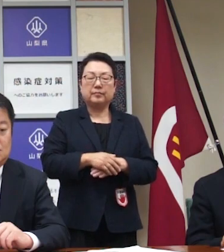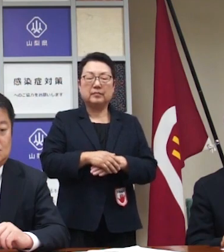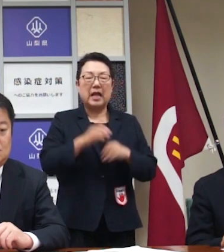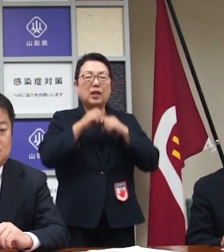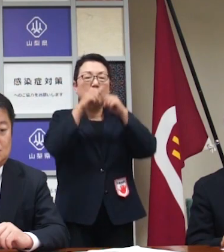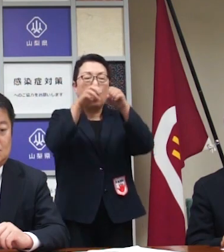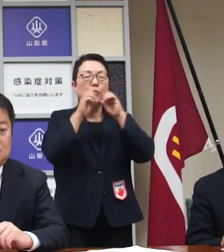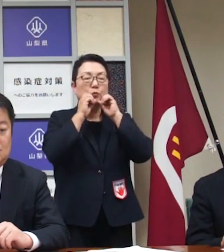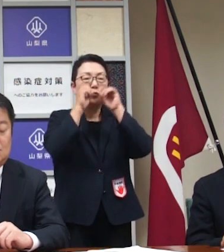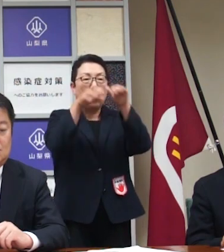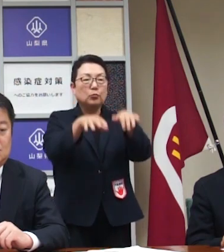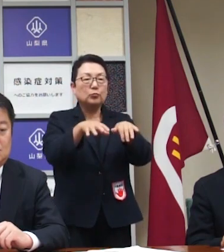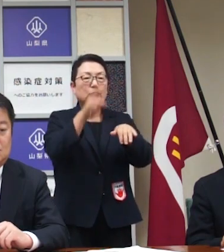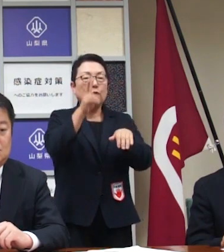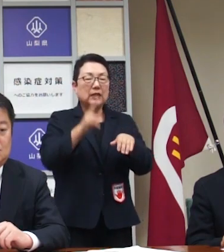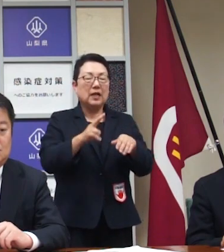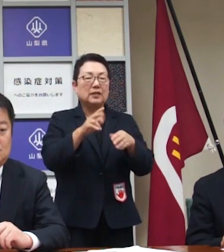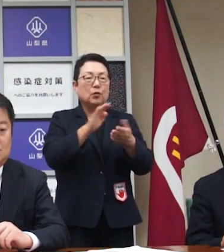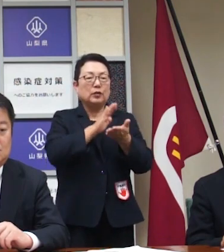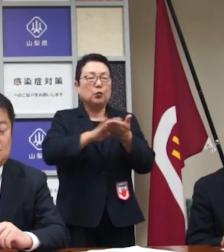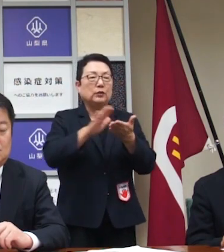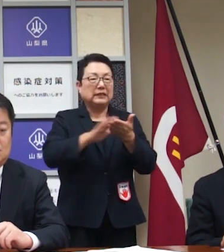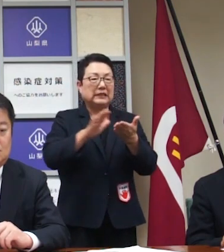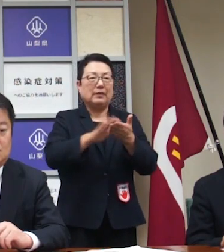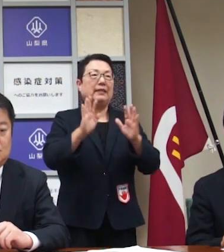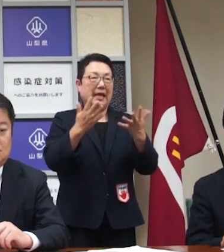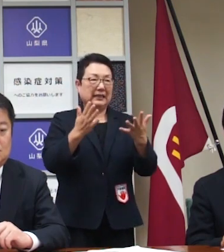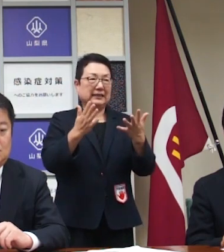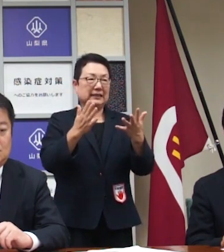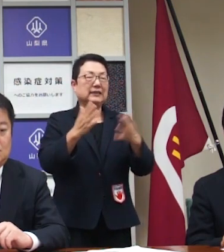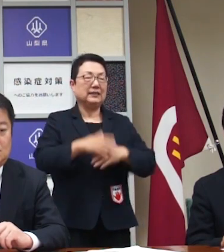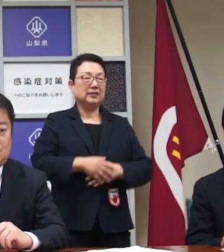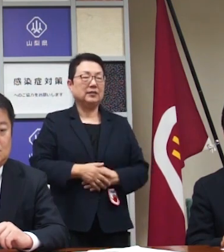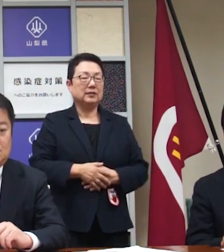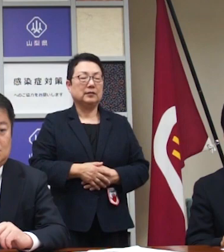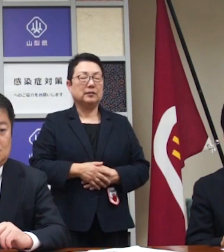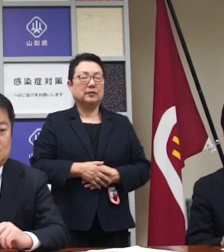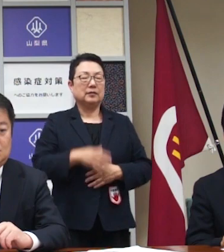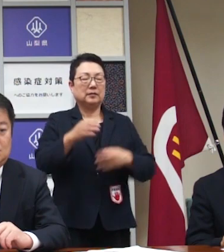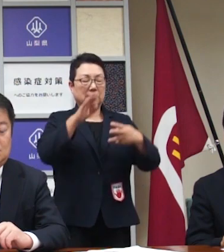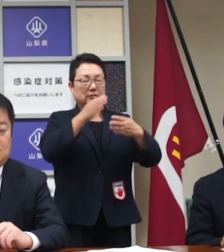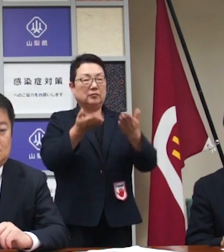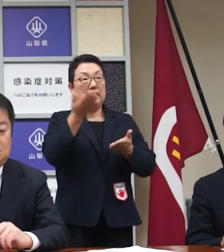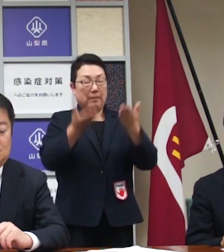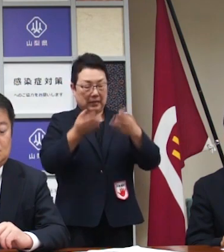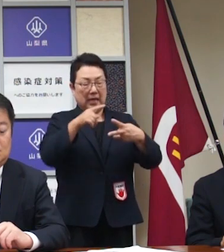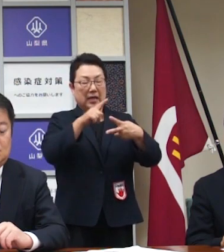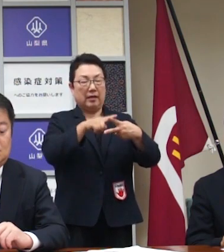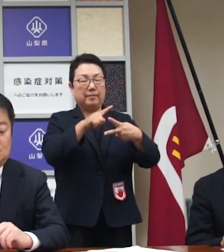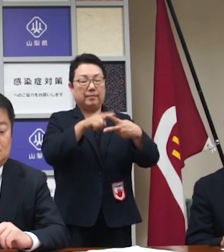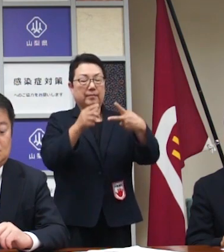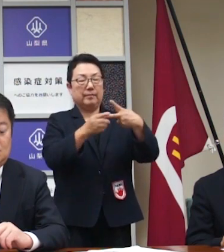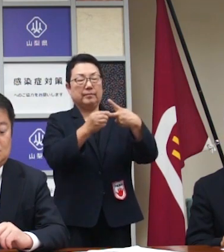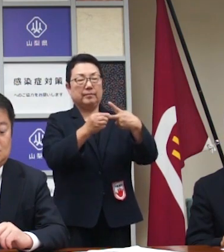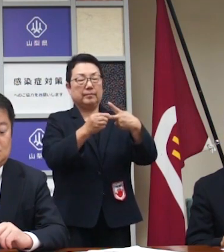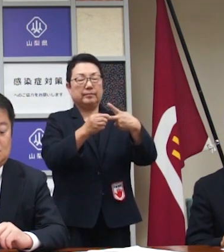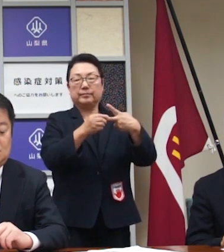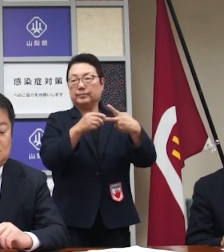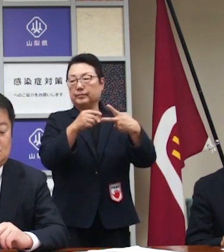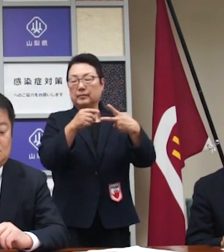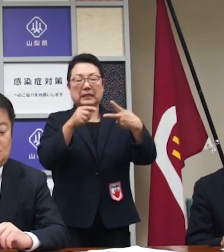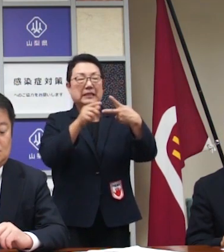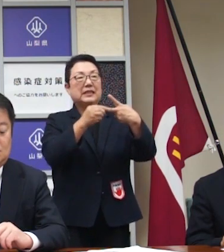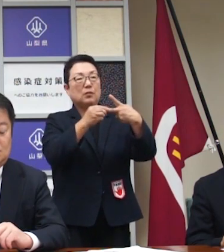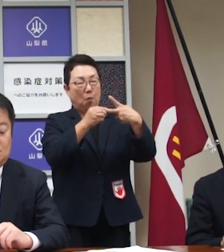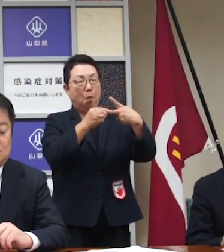飛ぶようなそういう処置はなかった。それに比べてこの